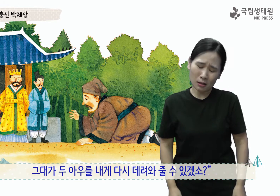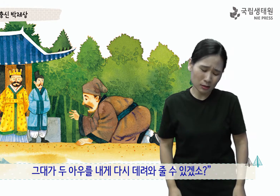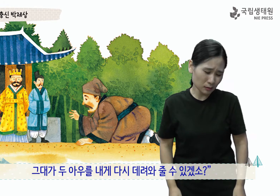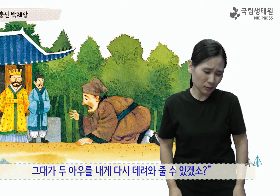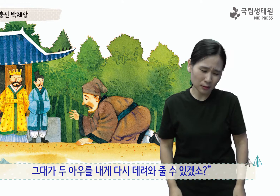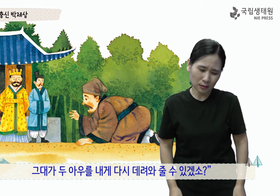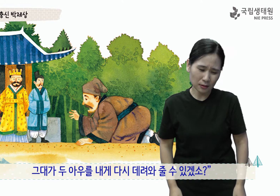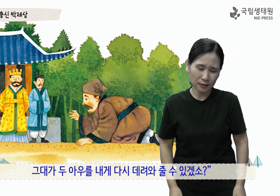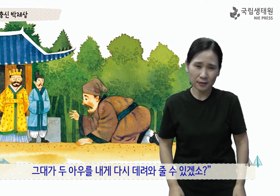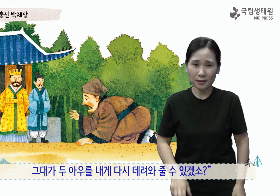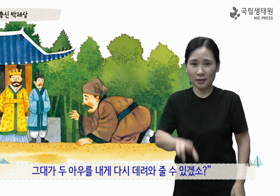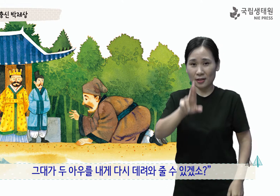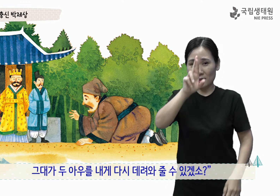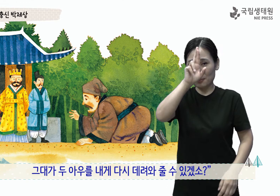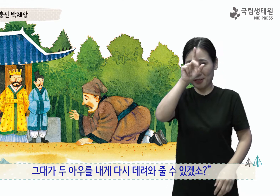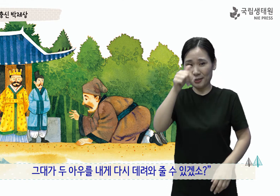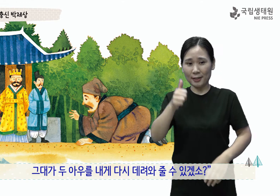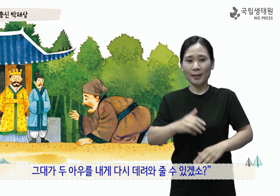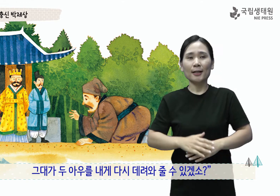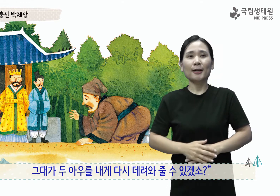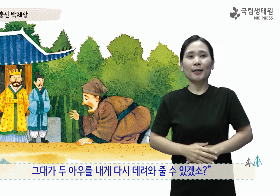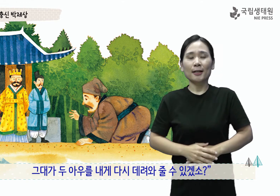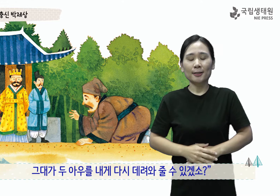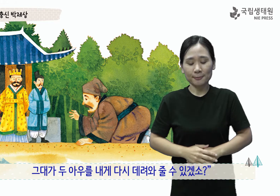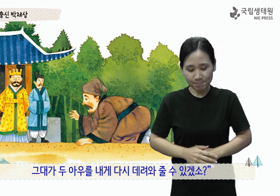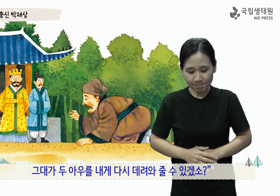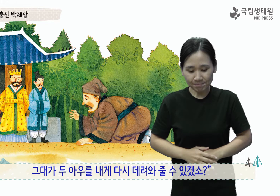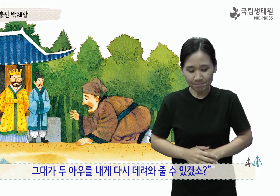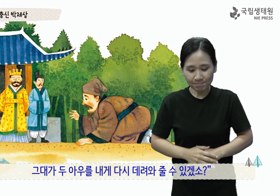내게 다시 데려와 줄 수 있겠소.